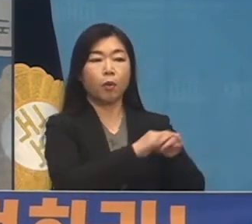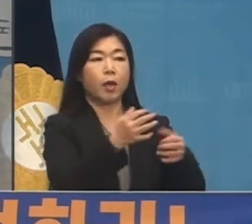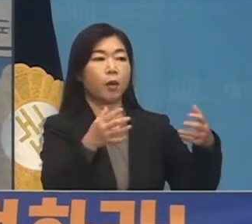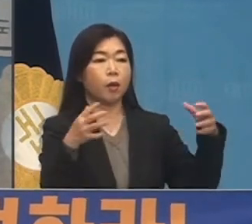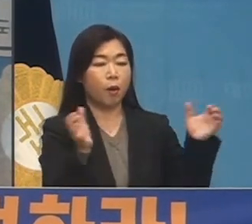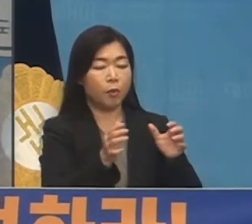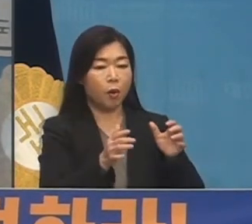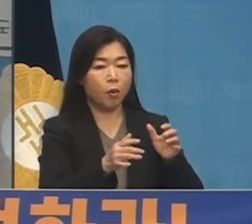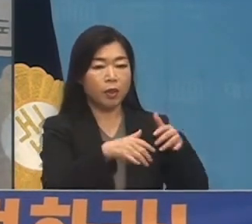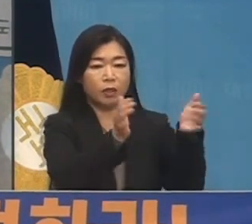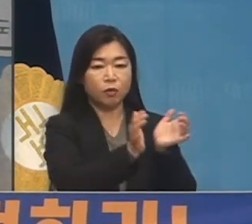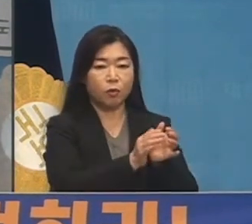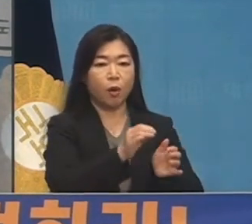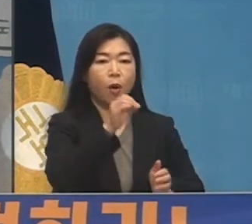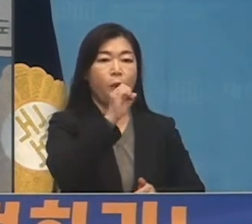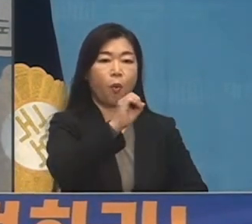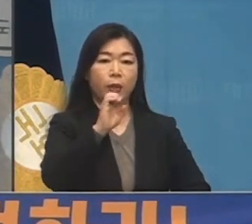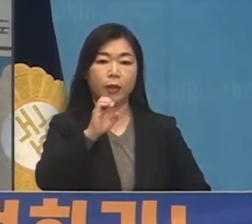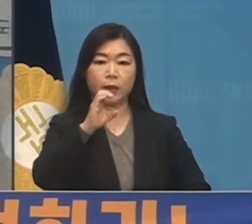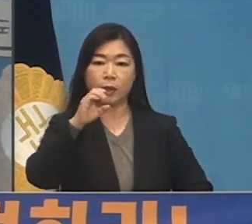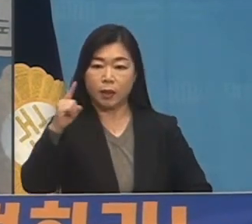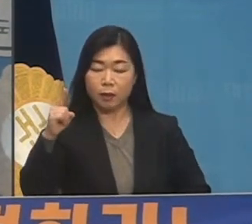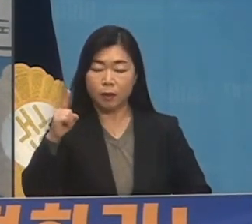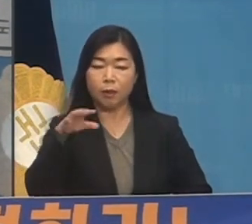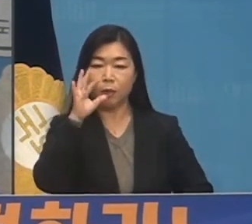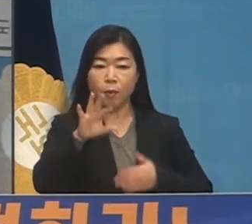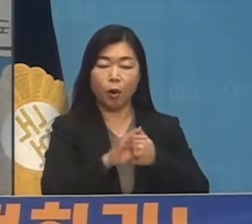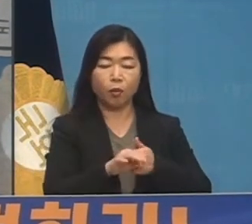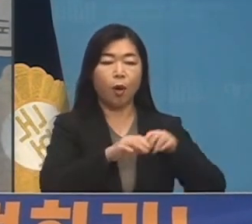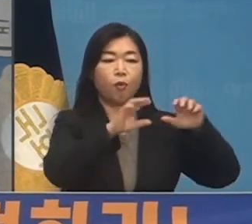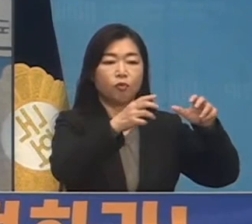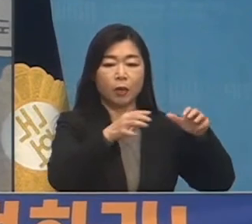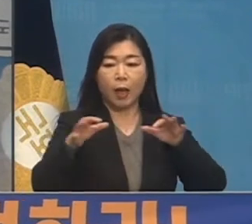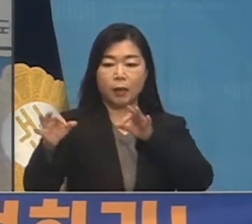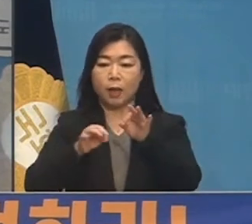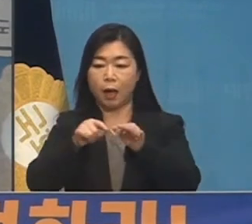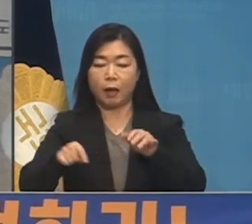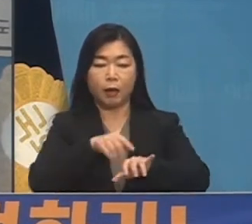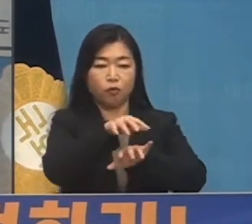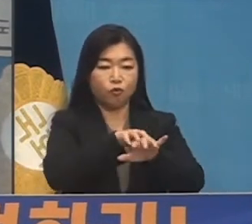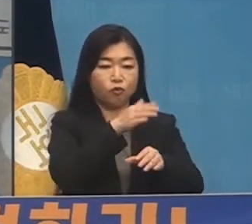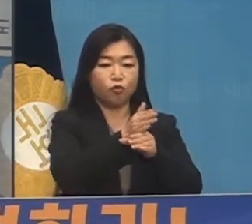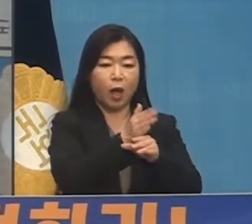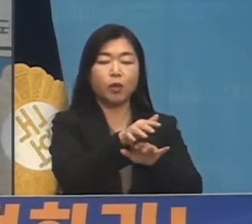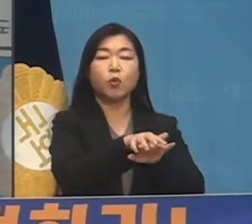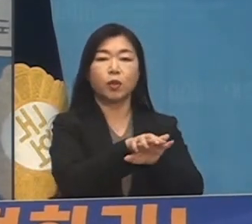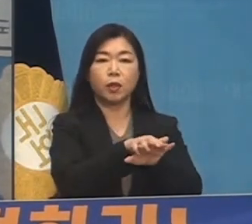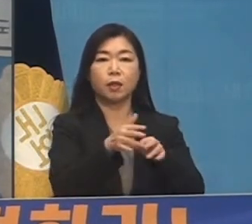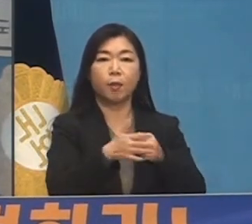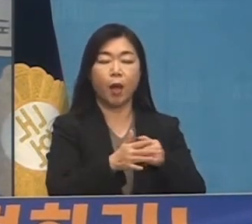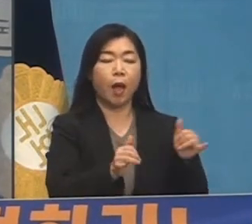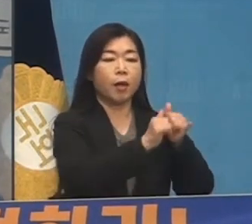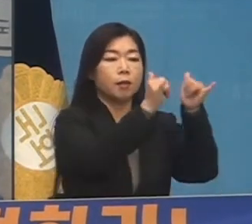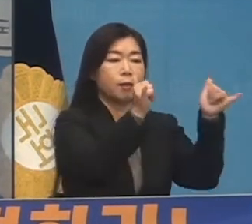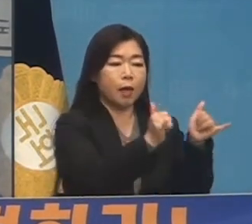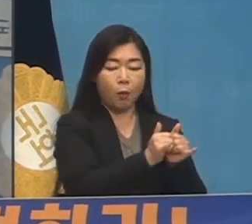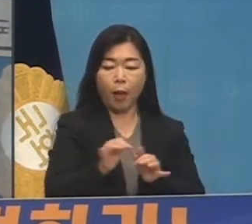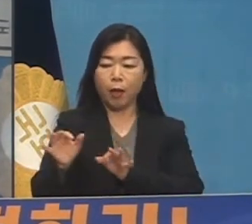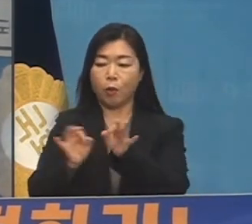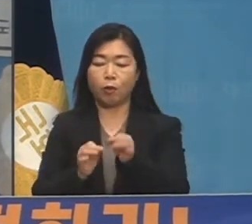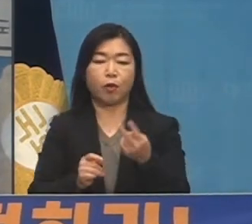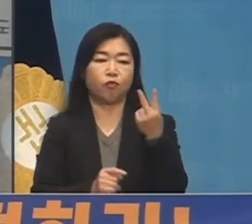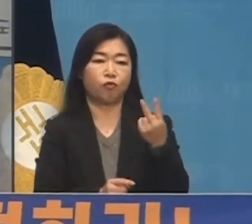경제협력기구 OECD에서 국가와 시장 사이에 존재하는 조직으로서 사회적 요소와 경제적 요소를 동시에